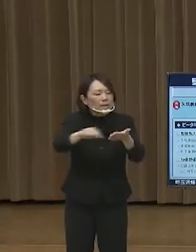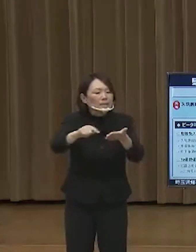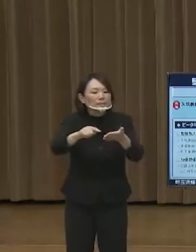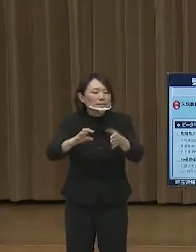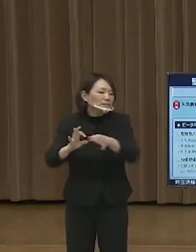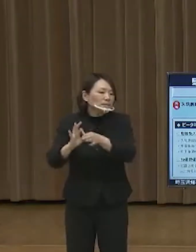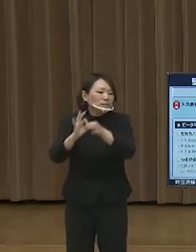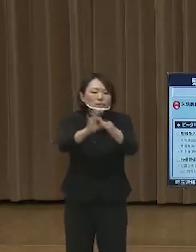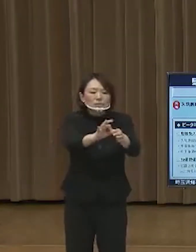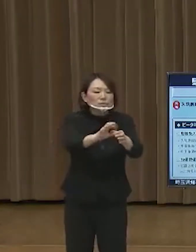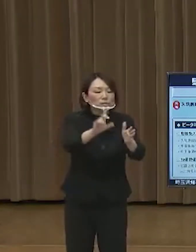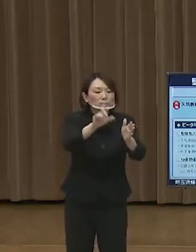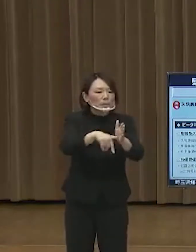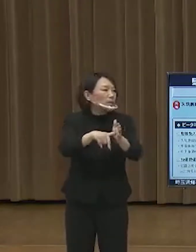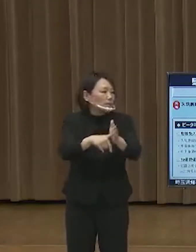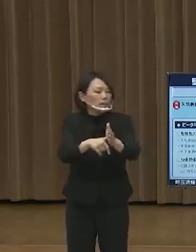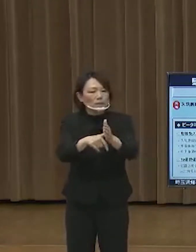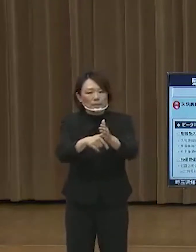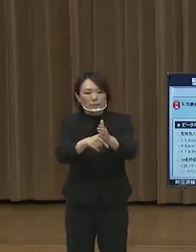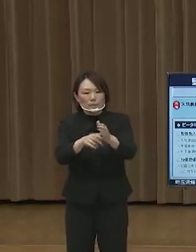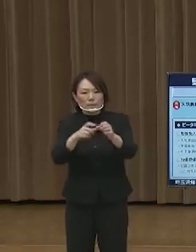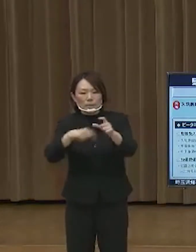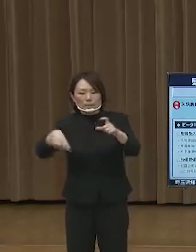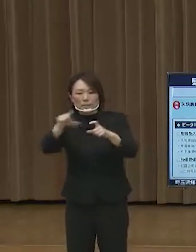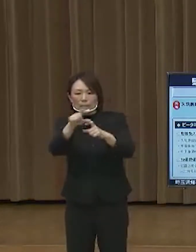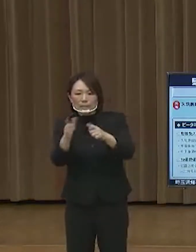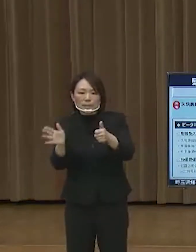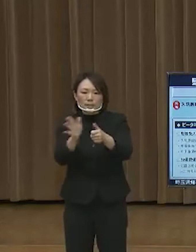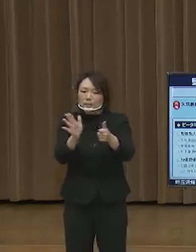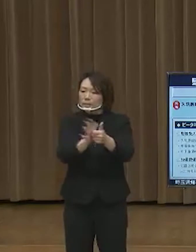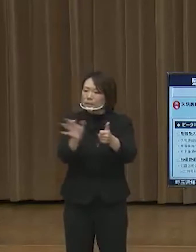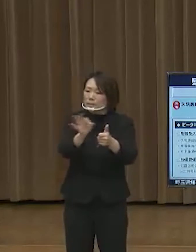の追加はないと考えているんでしょうか。 コロナによって赤字になったかどうか